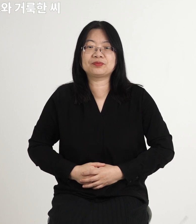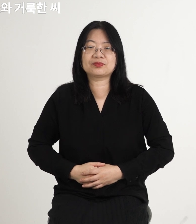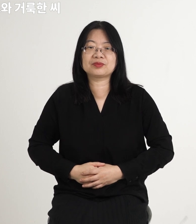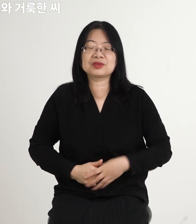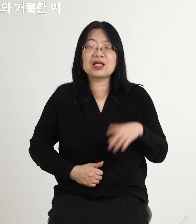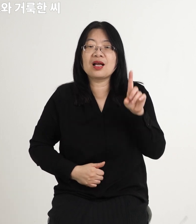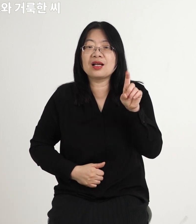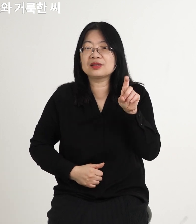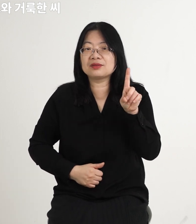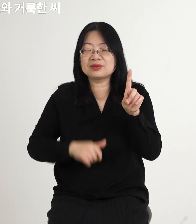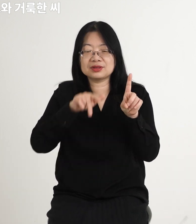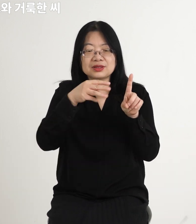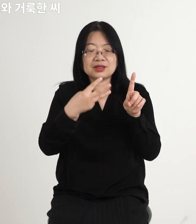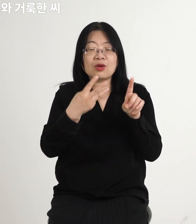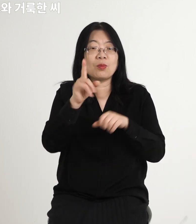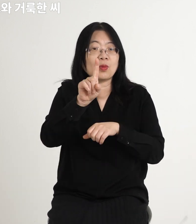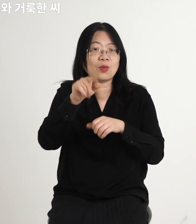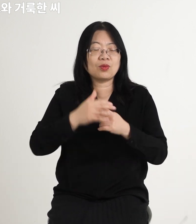11절